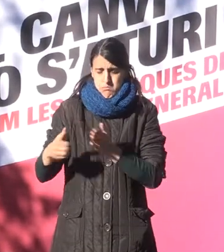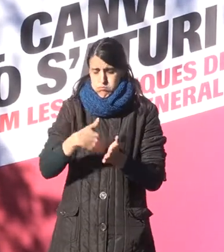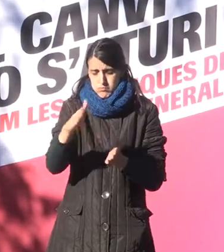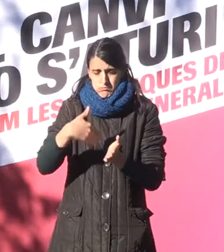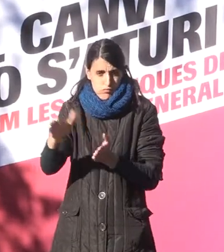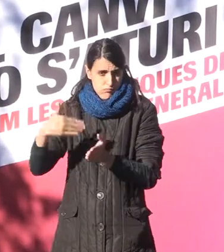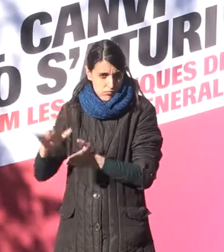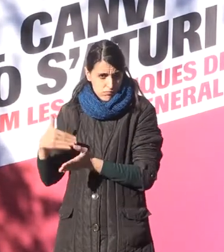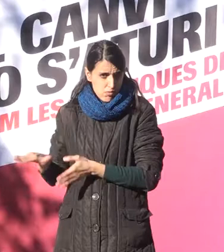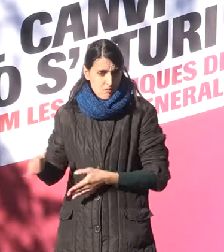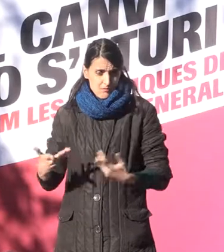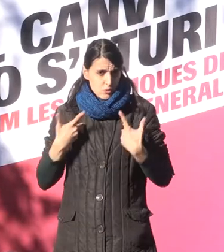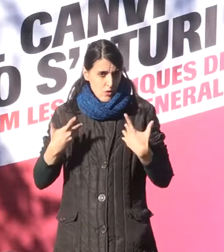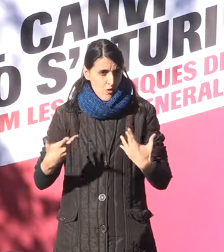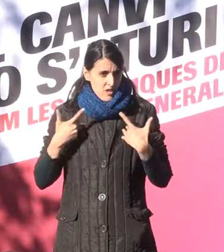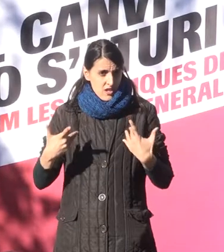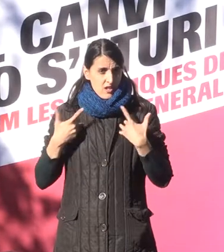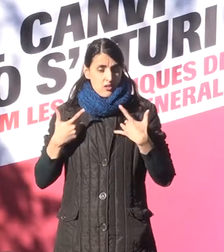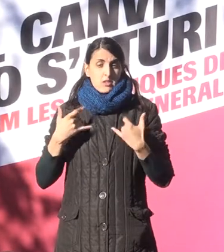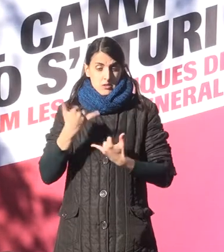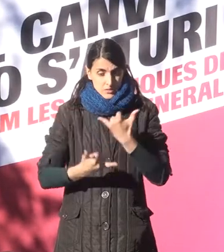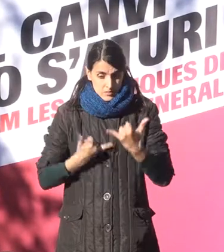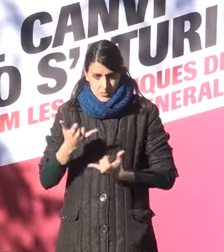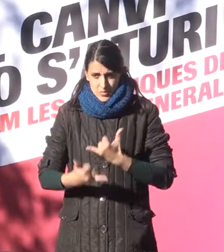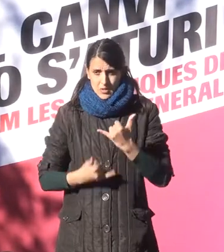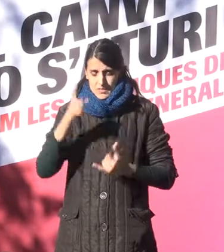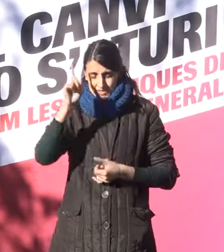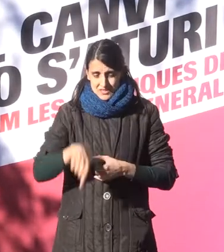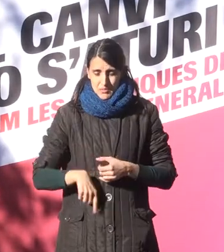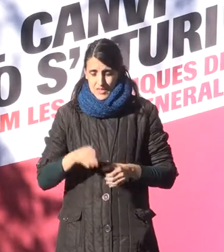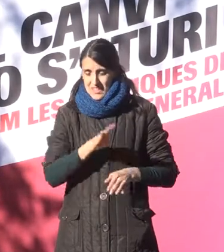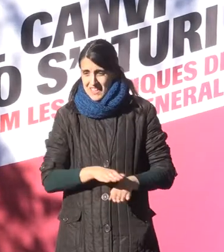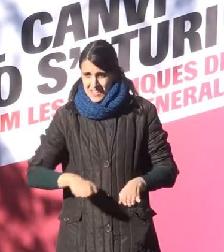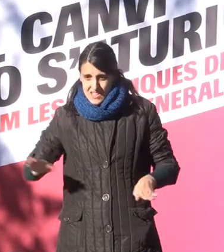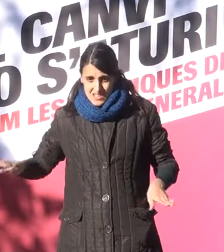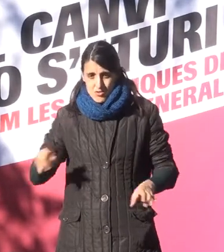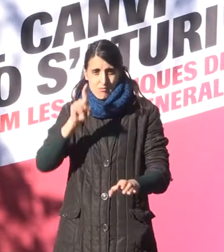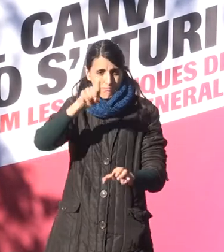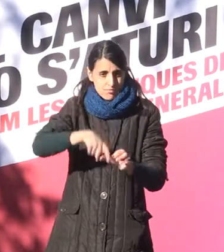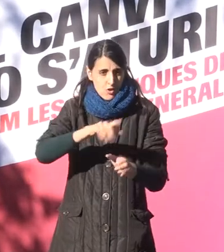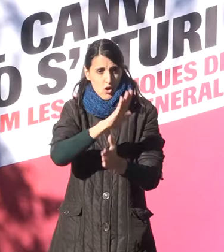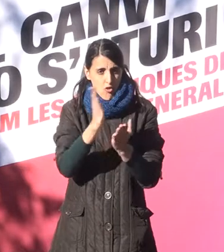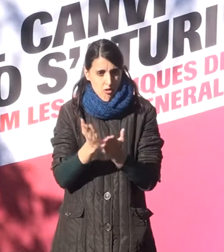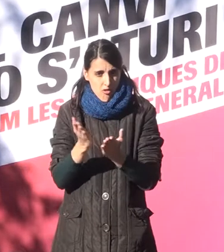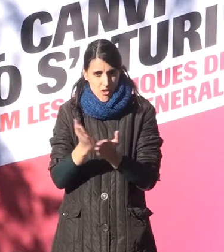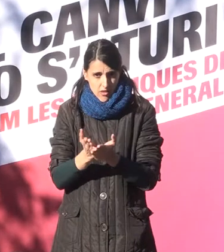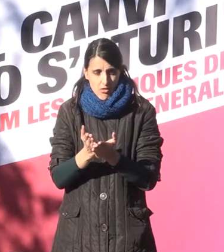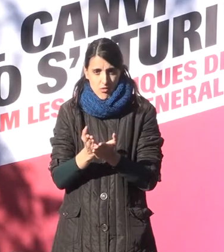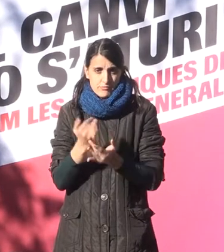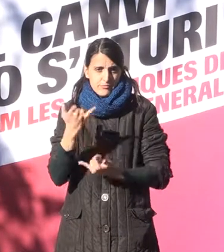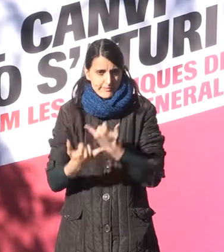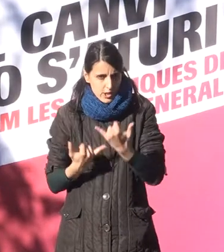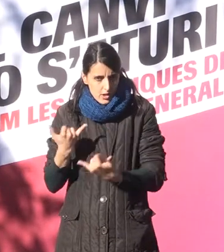estos desahucios que tenemos problemas para inscribir a nuestras niñas y a nuestros niños en los colegios como bien decía suena también el